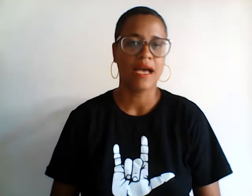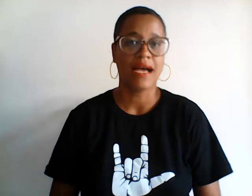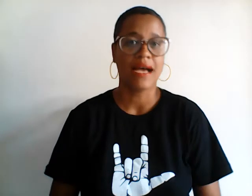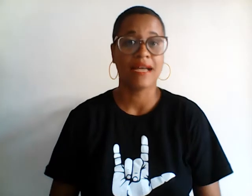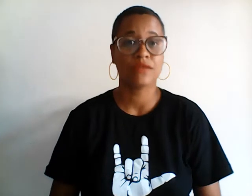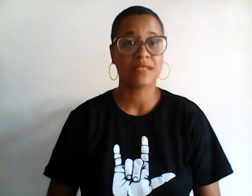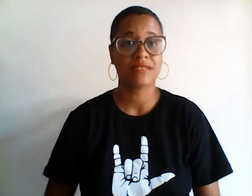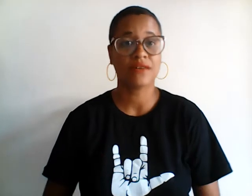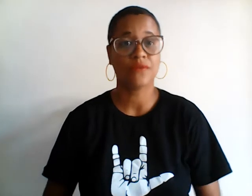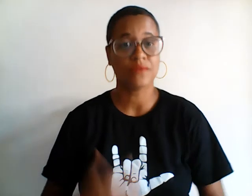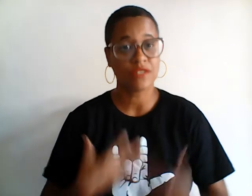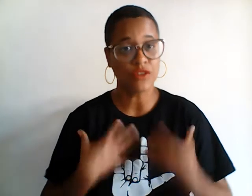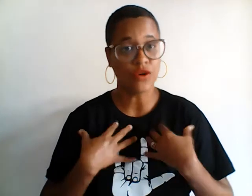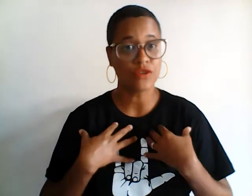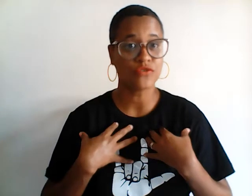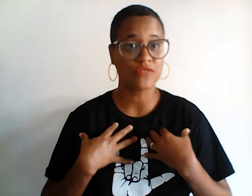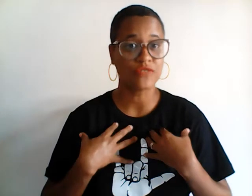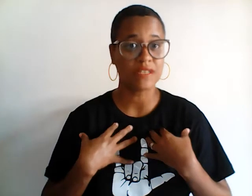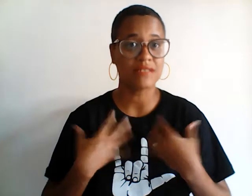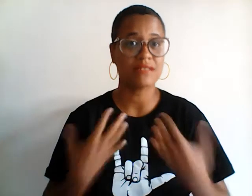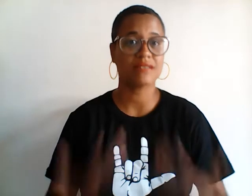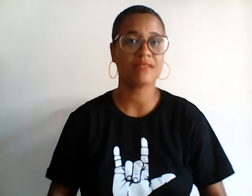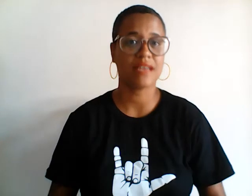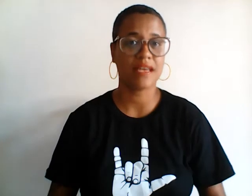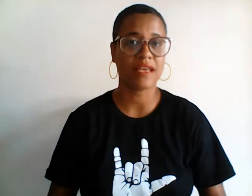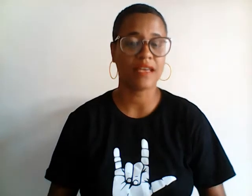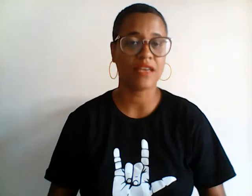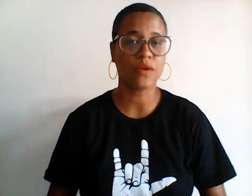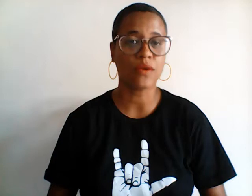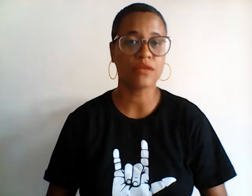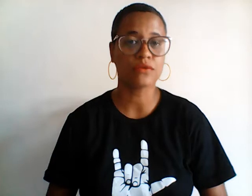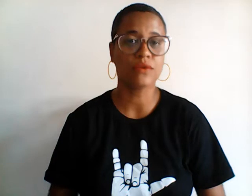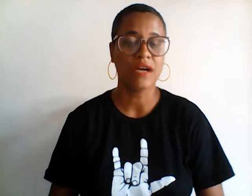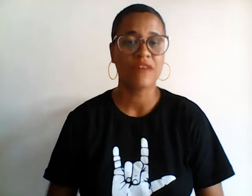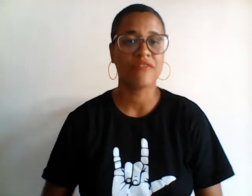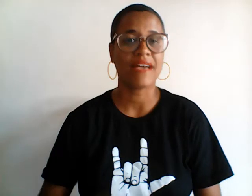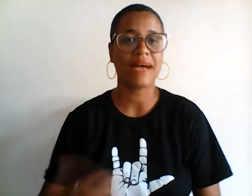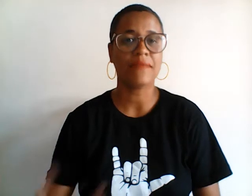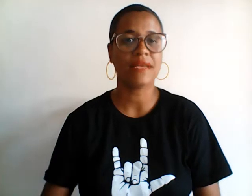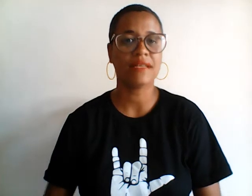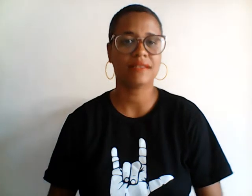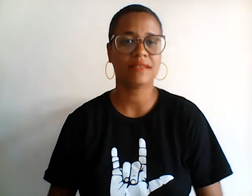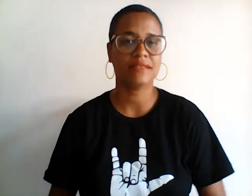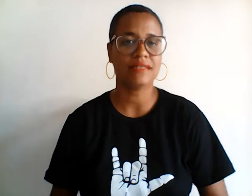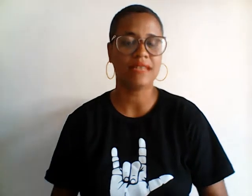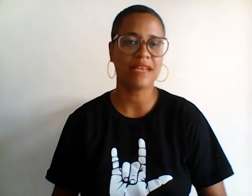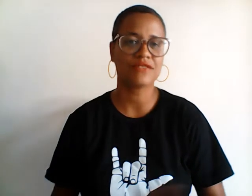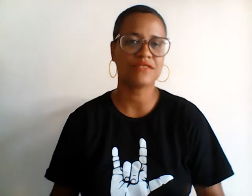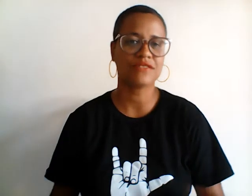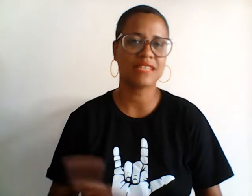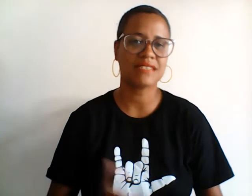a educação de nós ouvintes enquanto ferramenta de